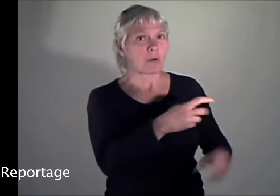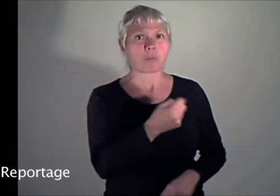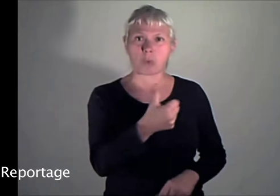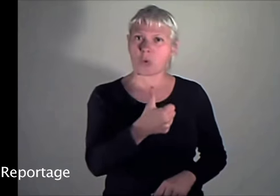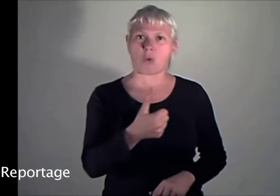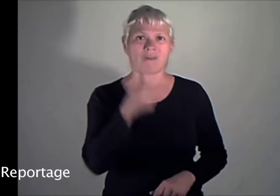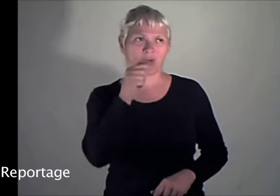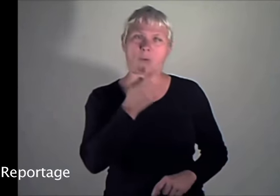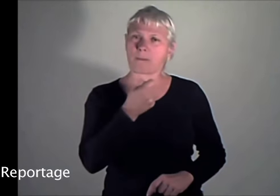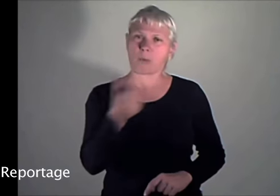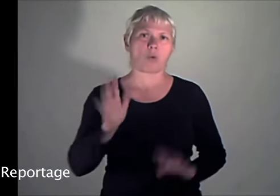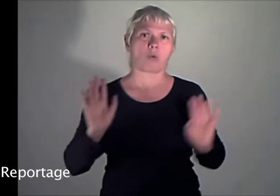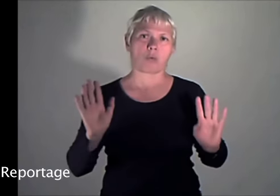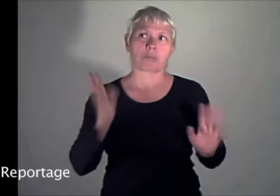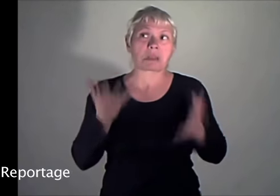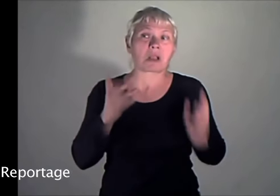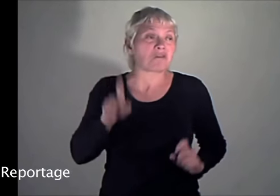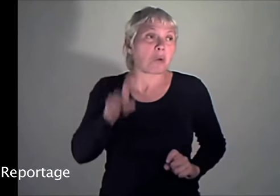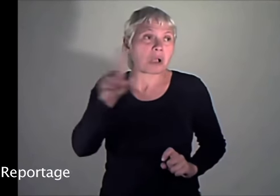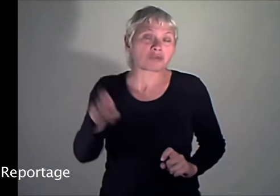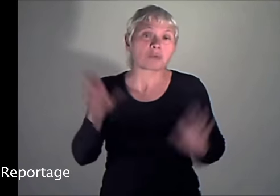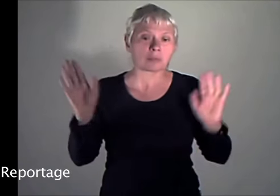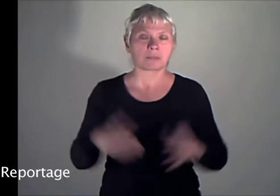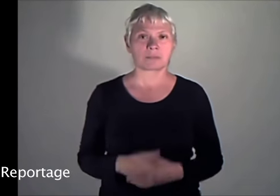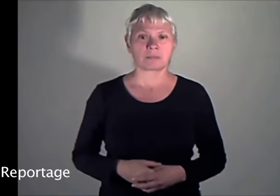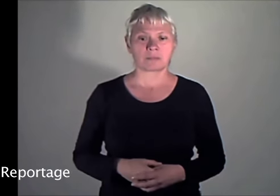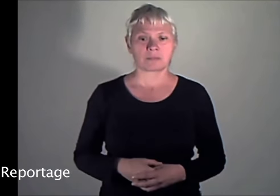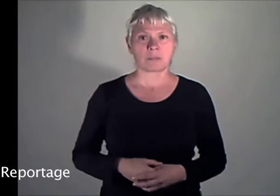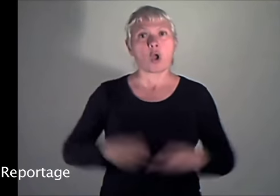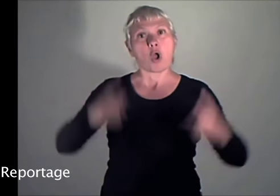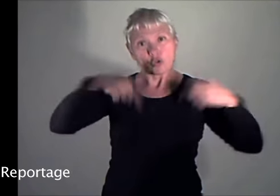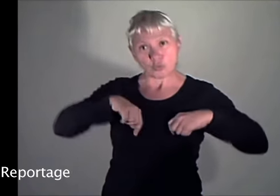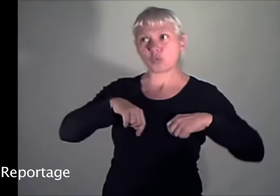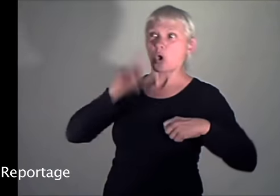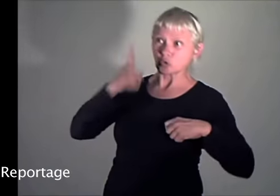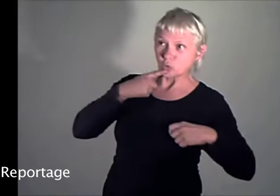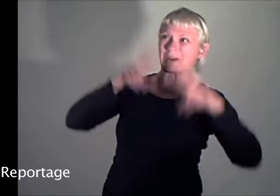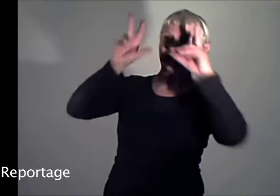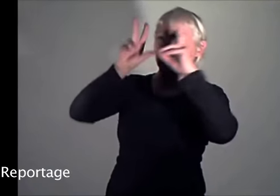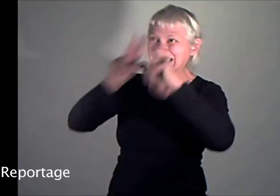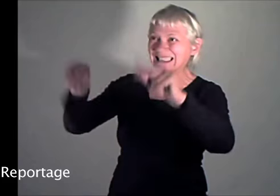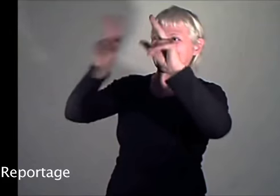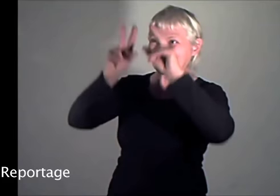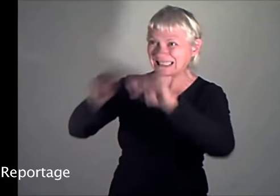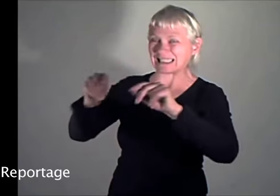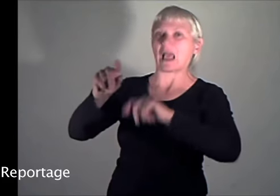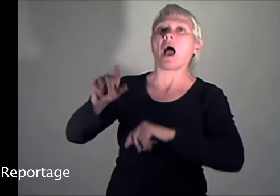même. Enfin, je sais pas, faudrait te poser la question, mais moi, c'est un peu ce que je vis au jour le jour. Quand on explique des choses, après, les gens